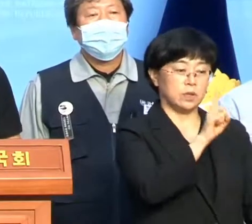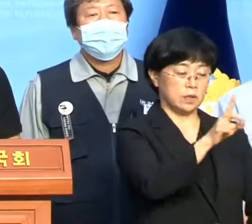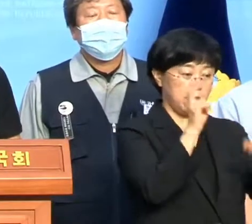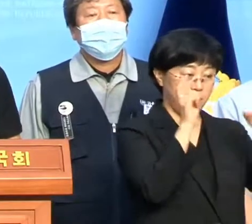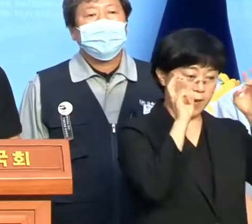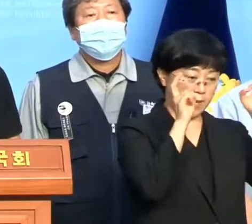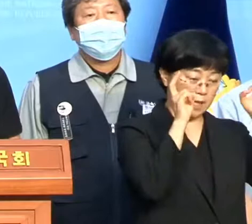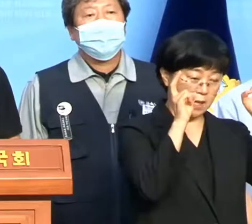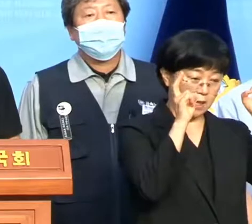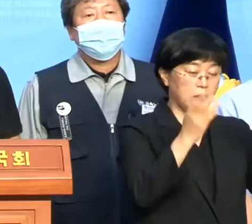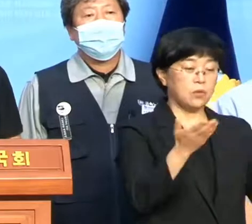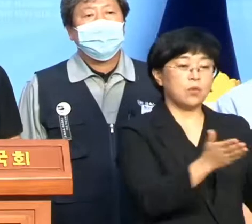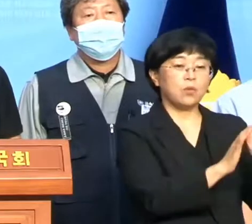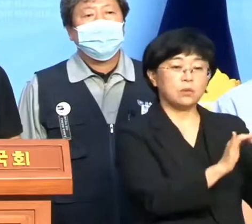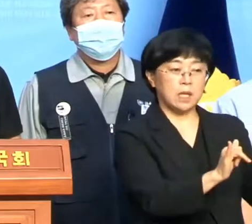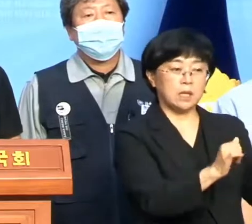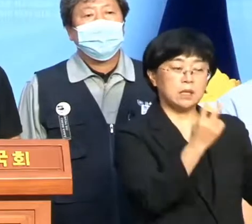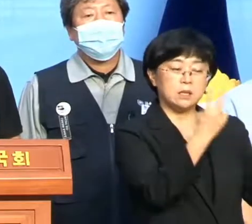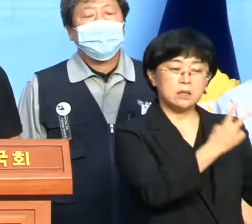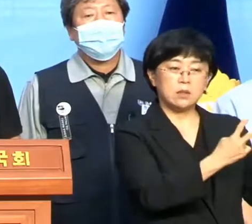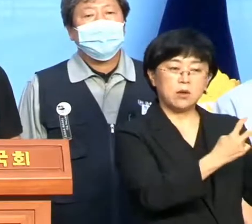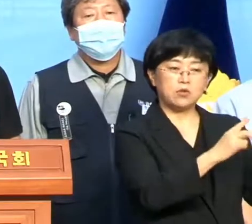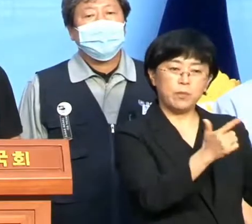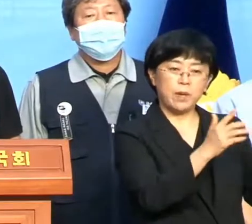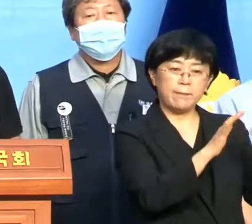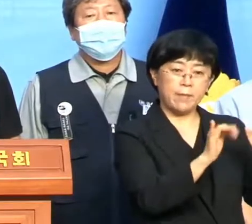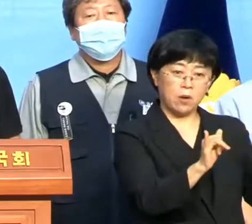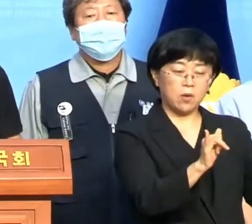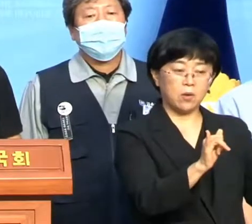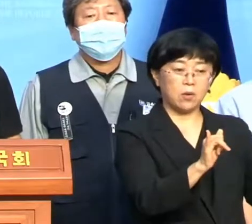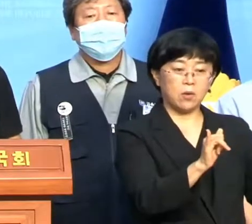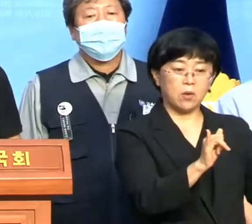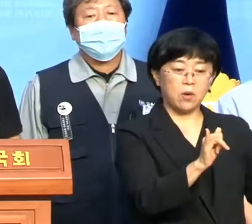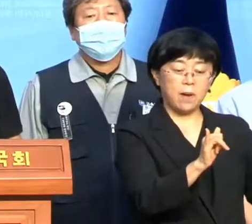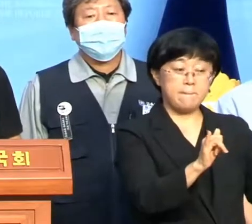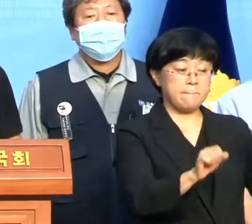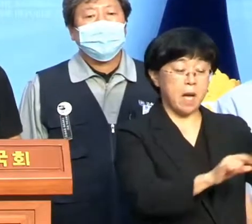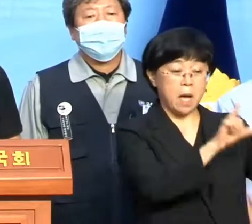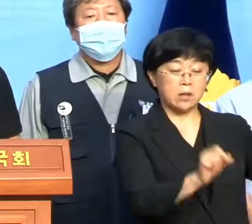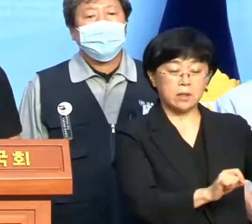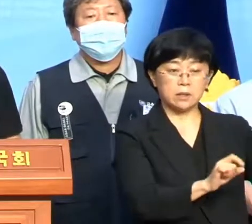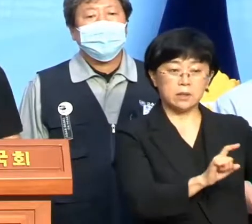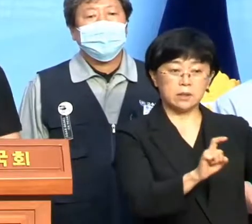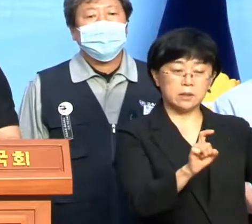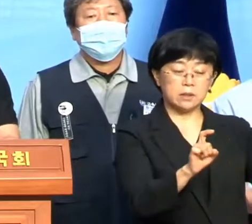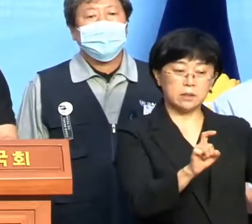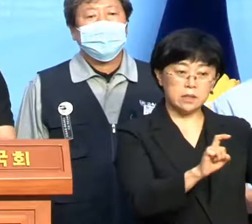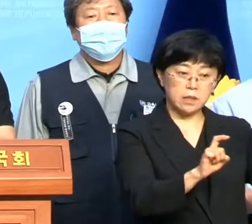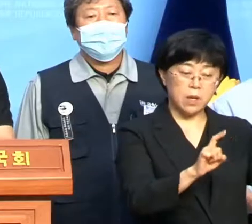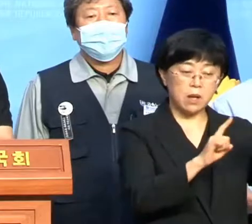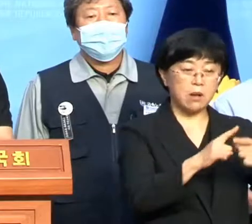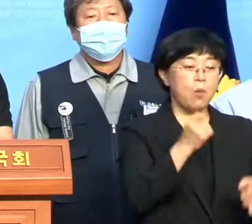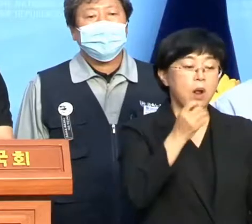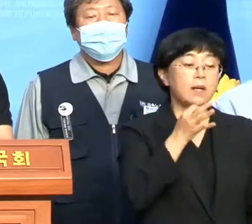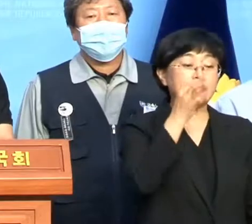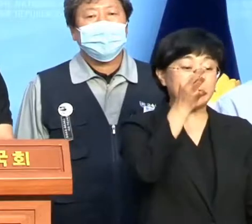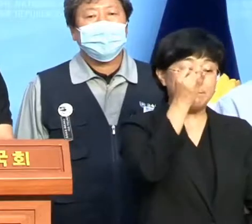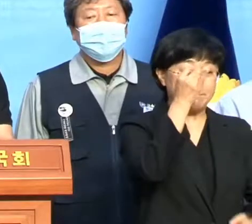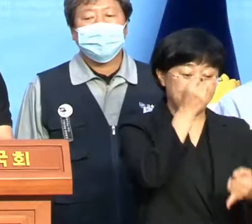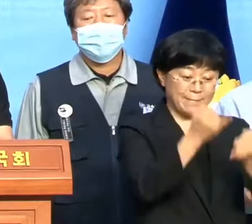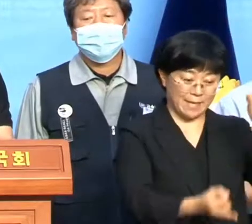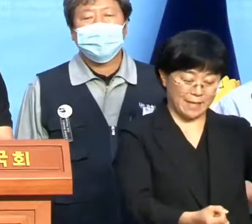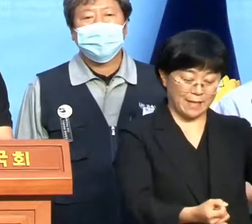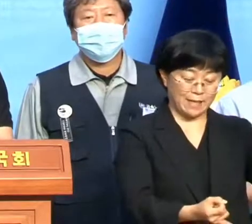하청노동자 2천 600여 명은 8월 12일 월급을 한 푼도 받지